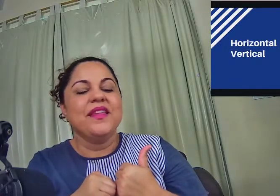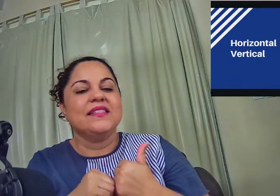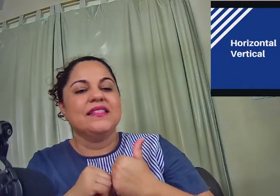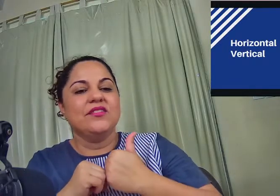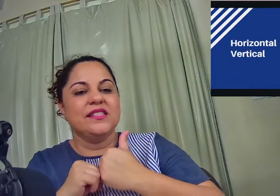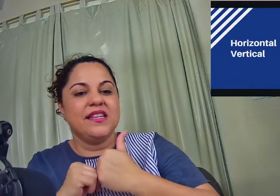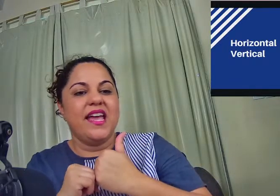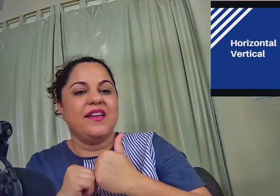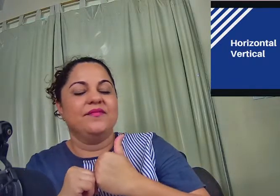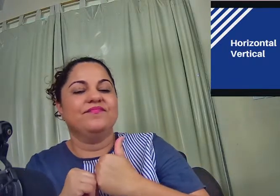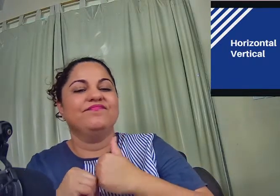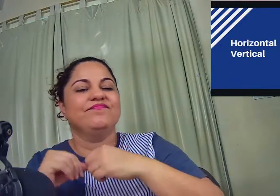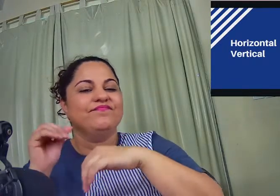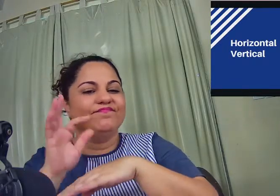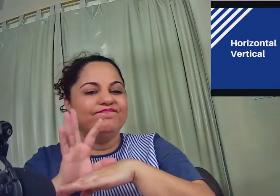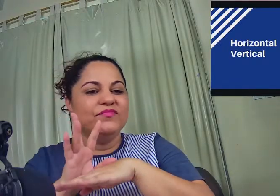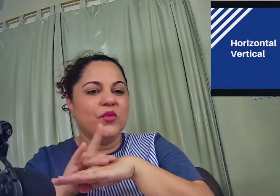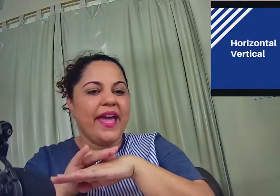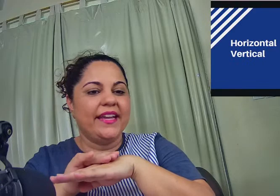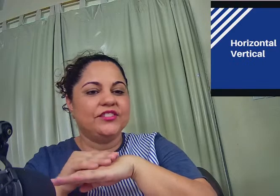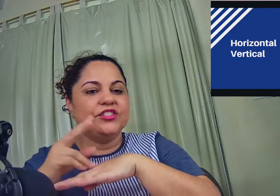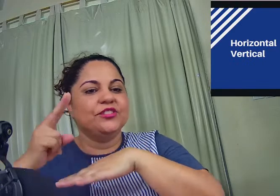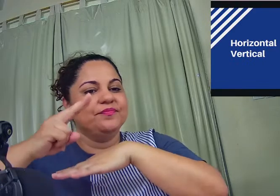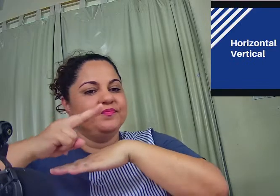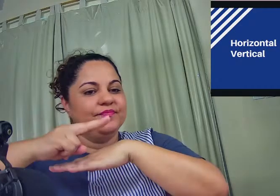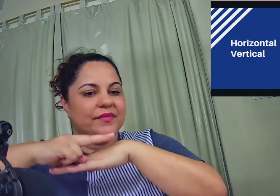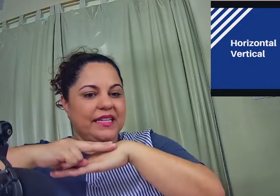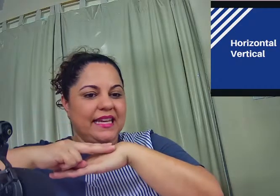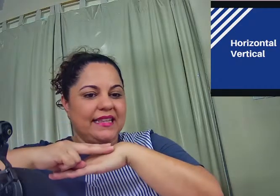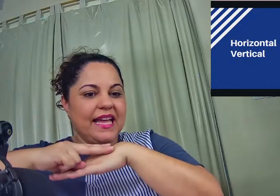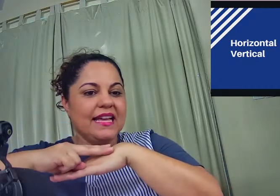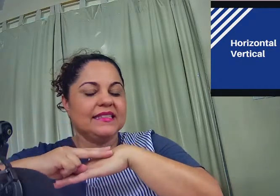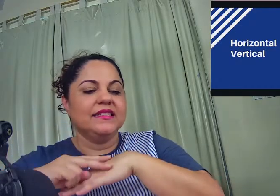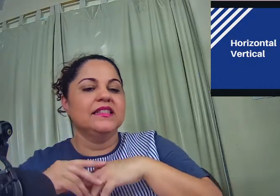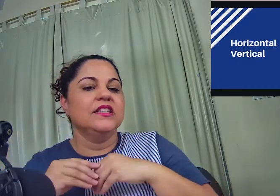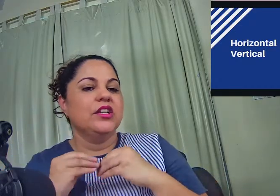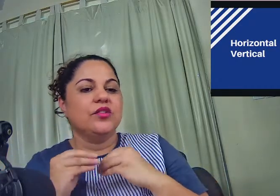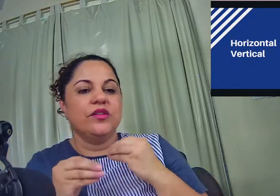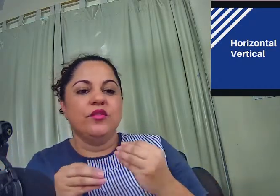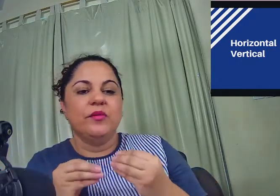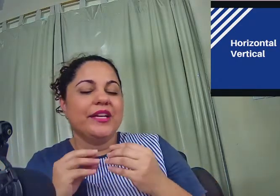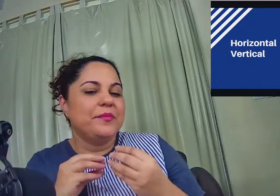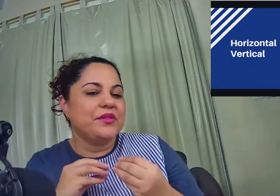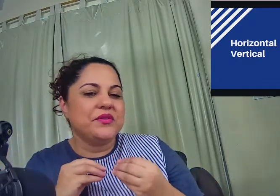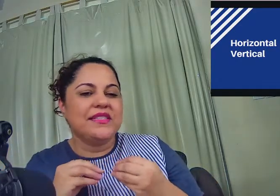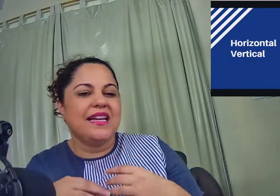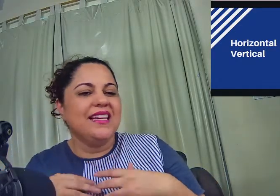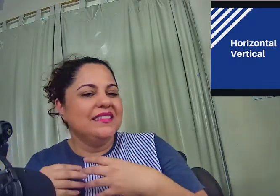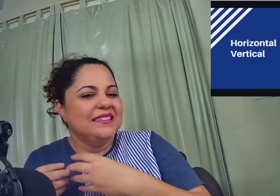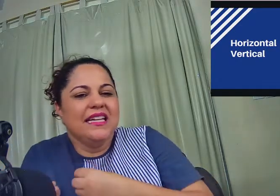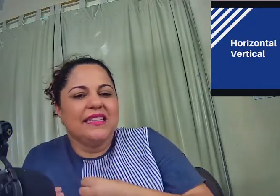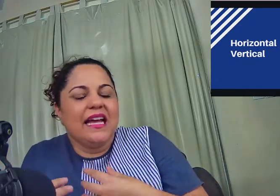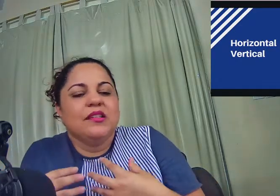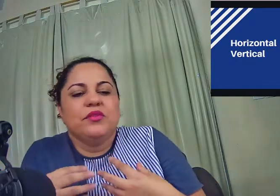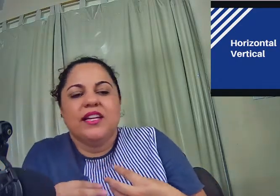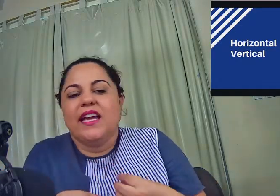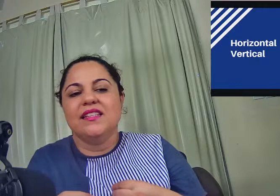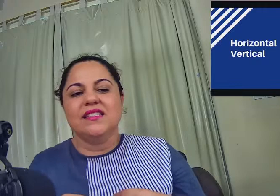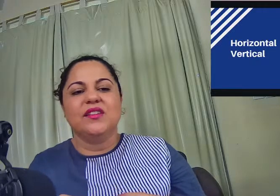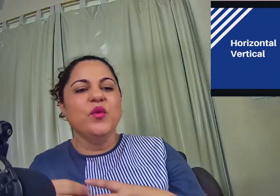Se eu disser doente e deitada, eu estou informando que a pessoa está deitada porque ela está